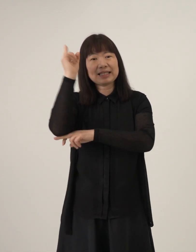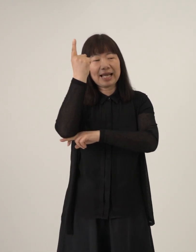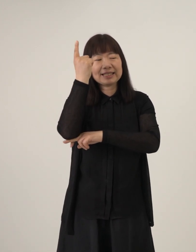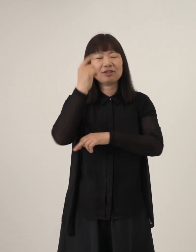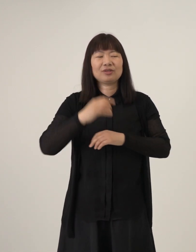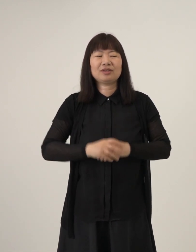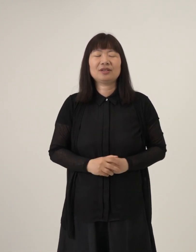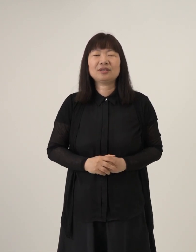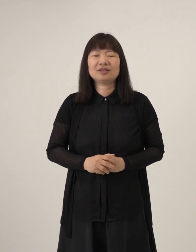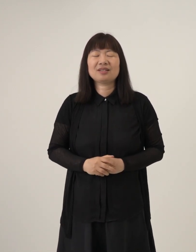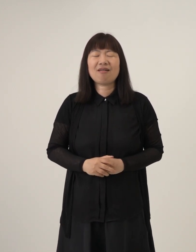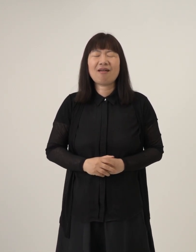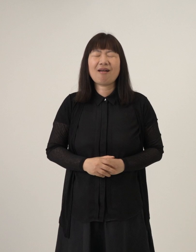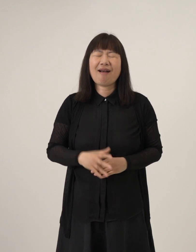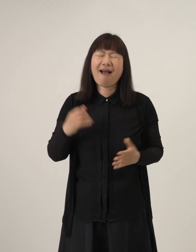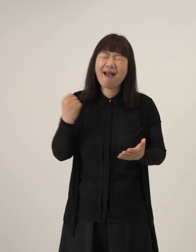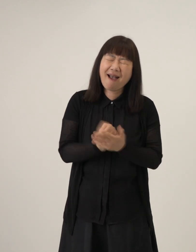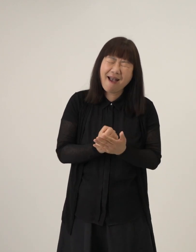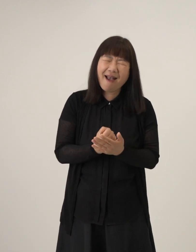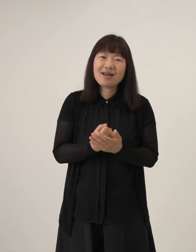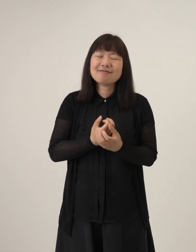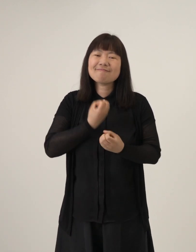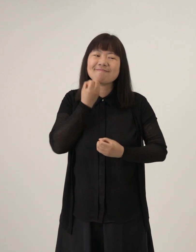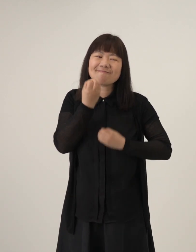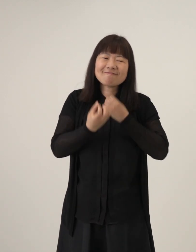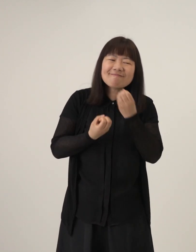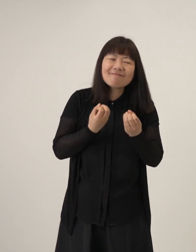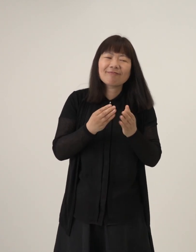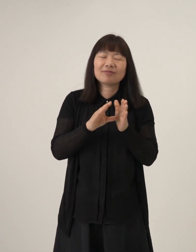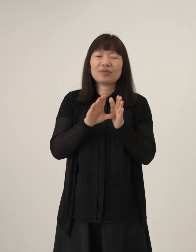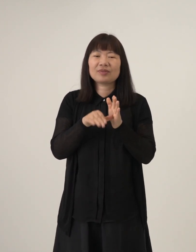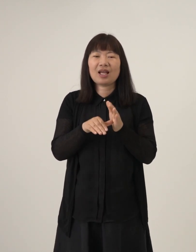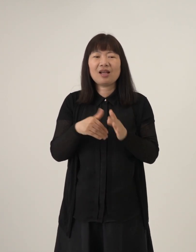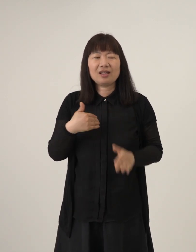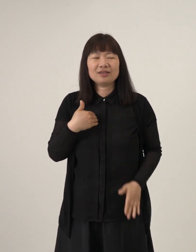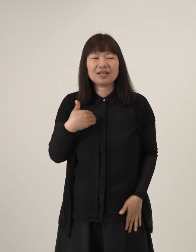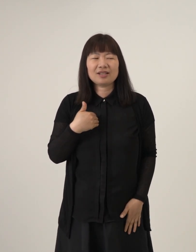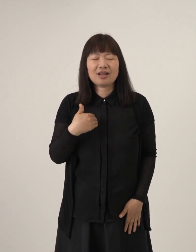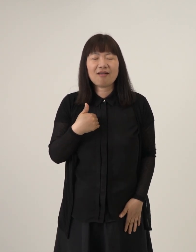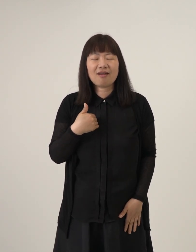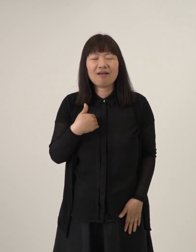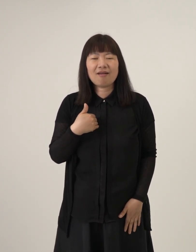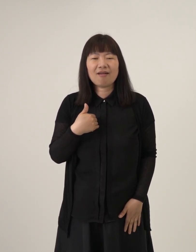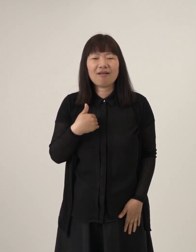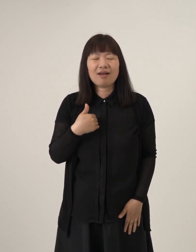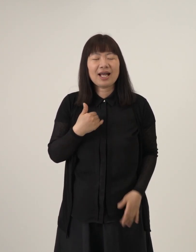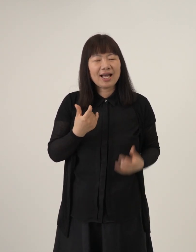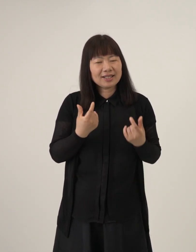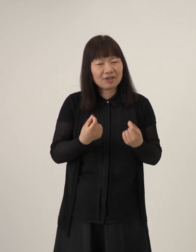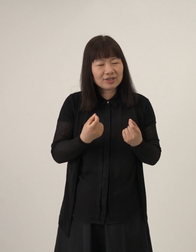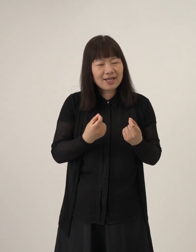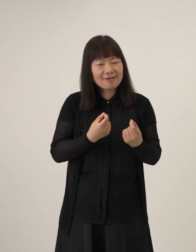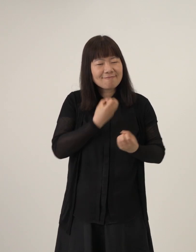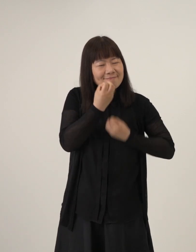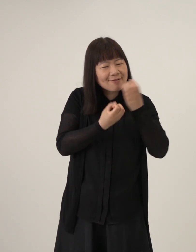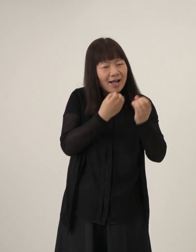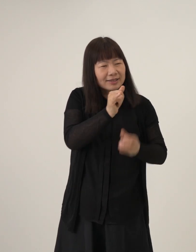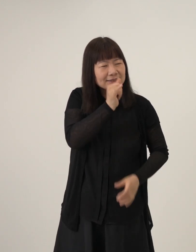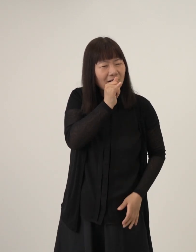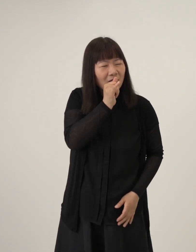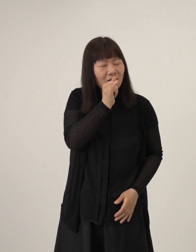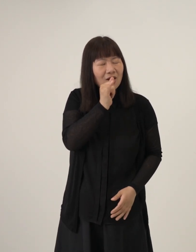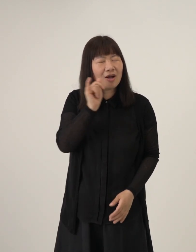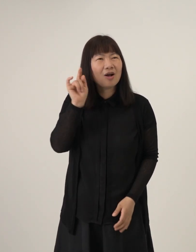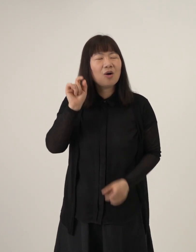다윗이 이 절규를 입 밖으로 분출시킬 때 내가 이렇게 하나님께 부르짖으면 수천